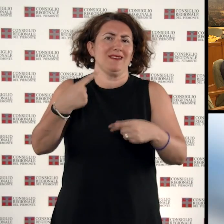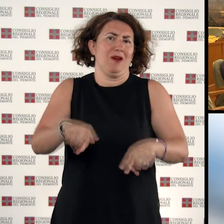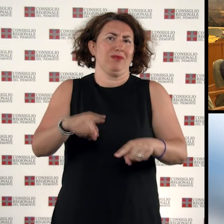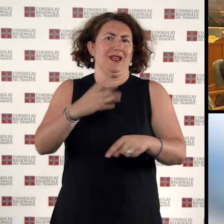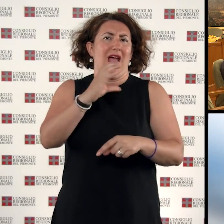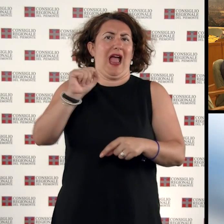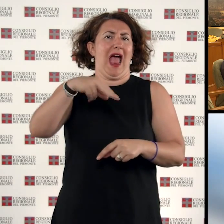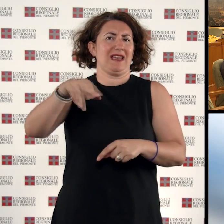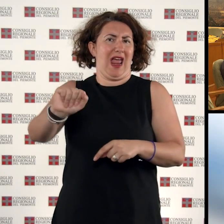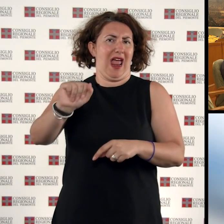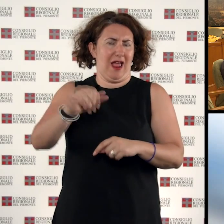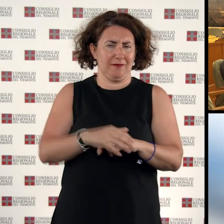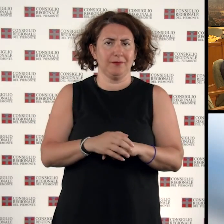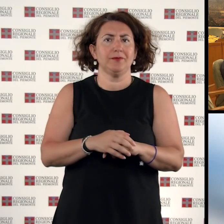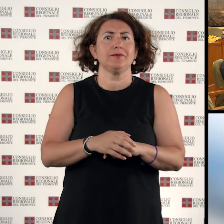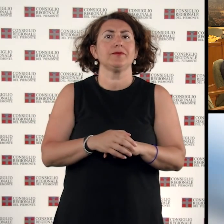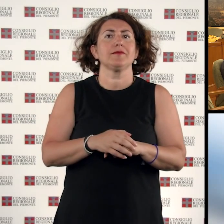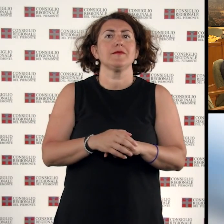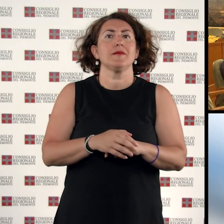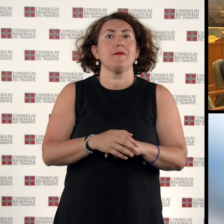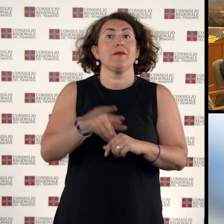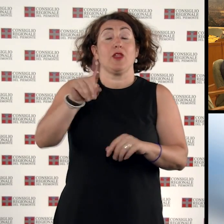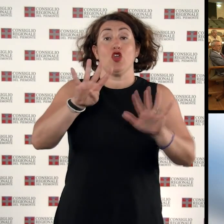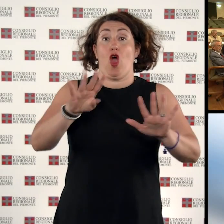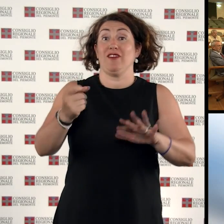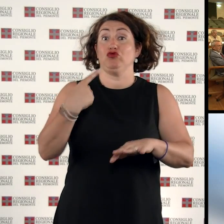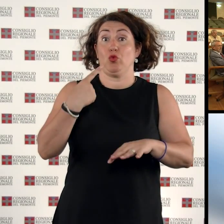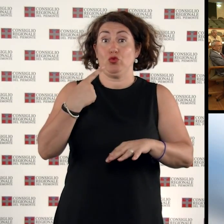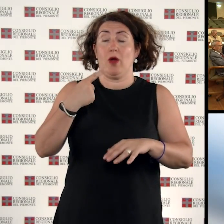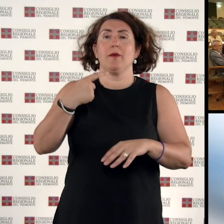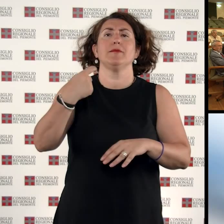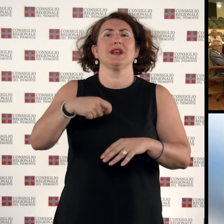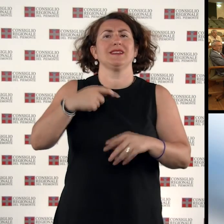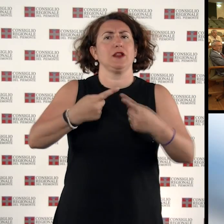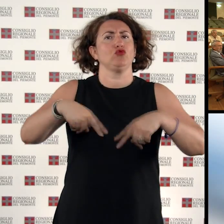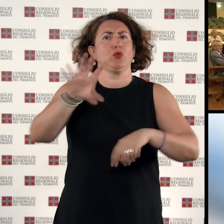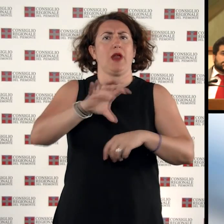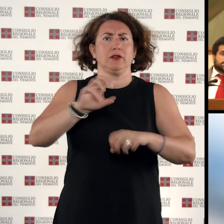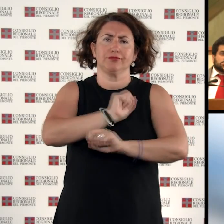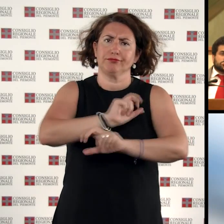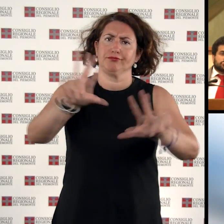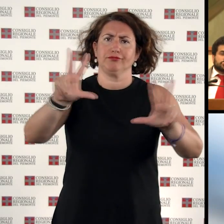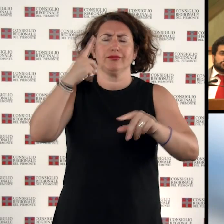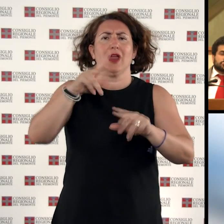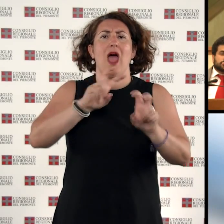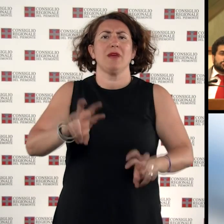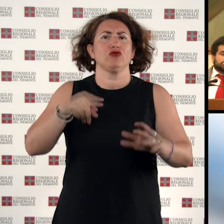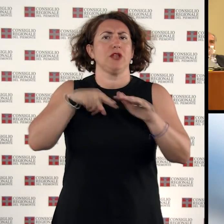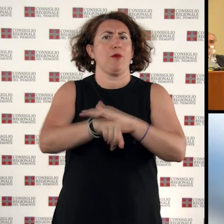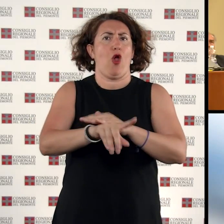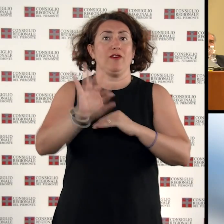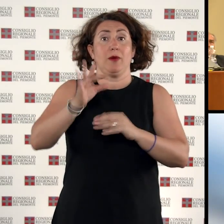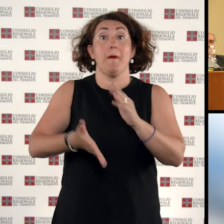Il 9 giugno il Presidente della Giunta regionale ha svolto una comunicazione all'Aula sull'emergenza profughi chiesta dal capogruppo di Forza